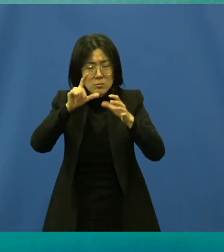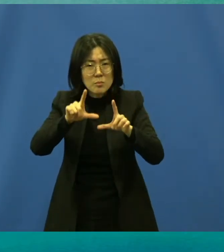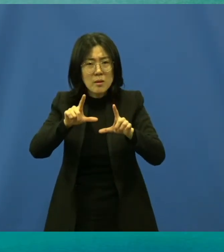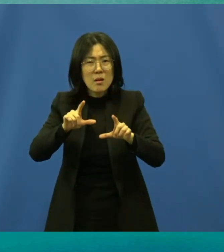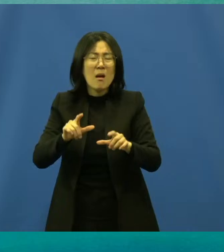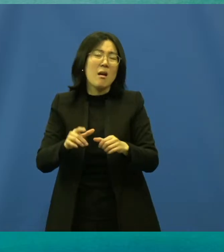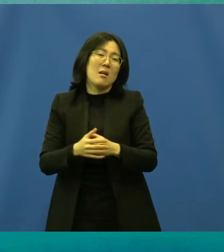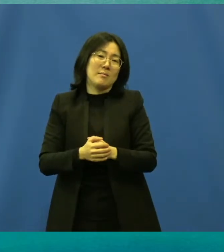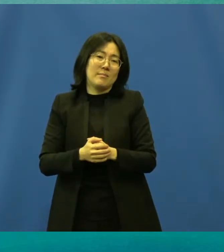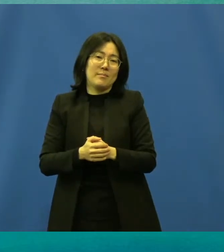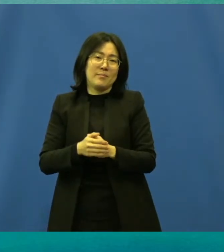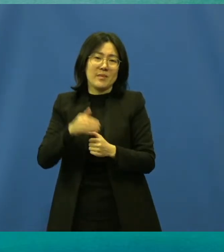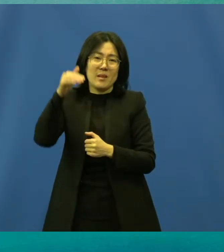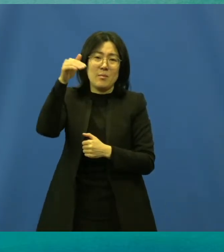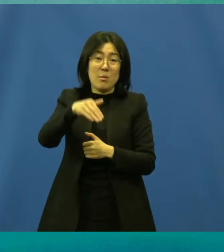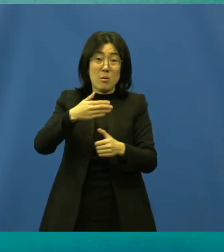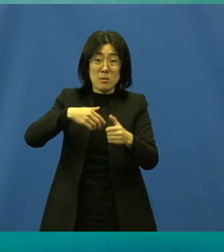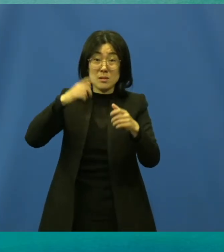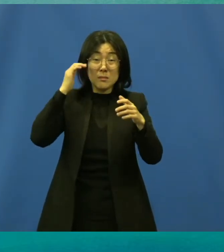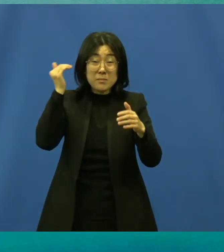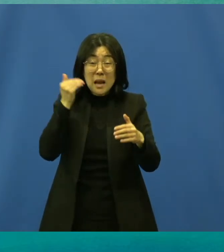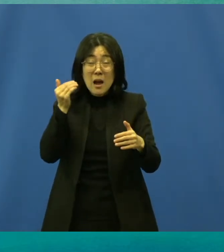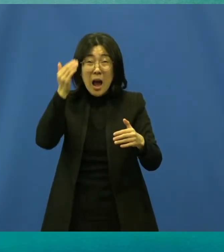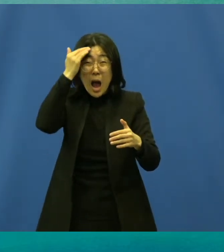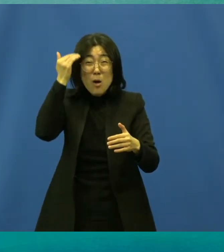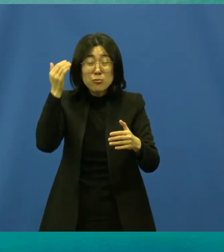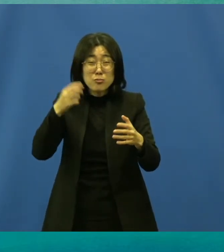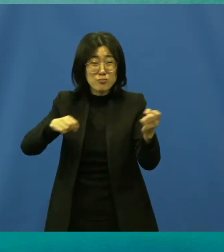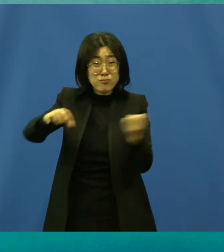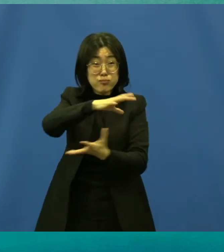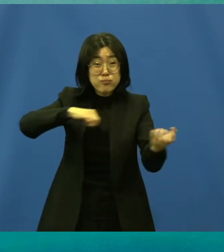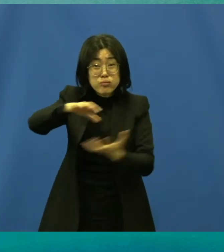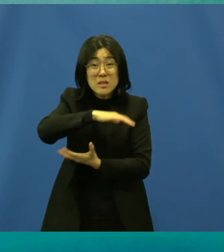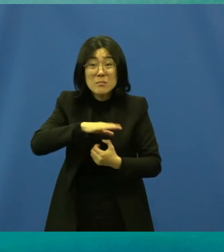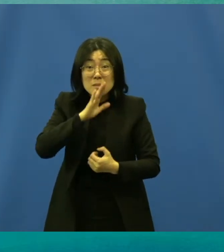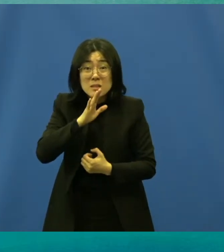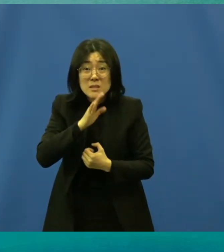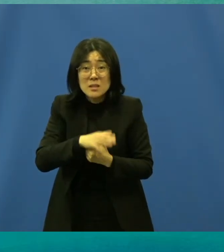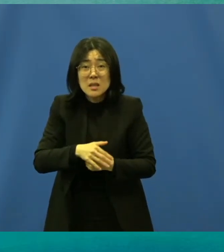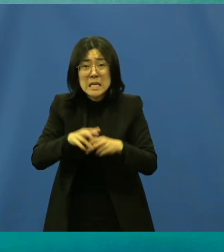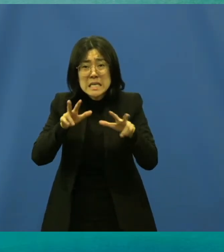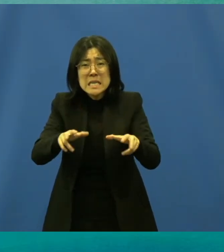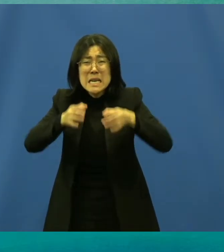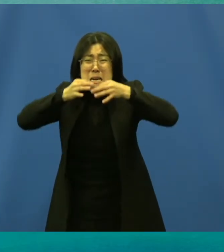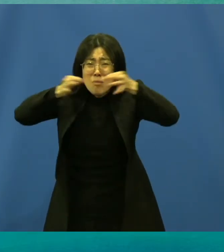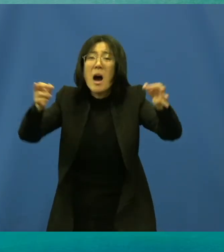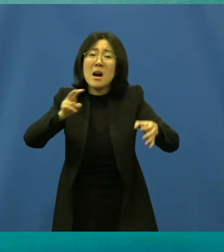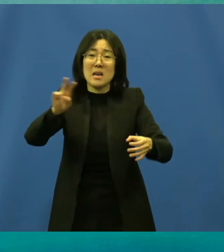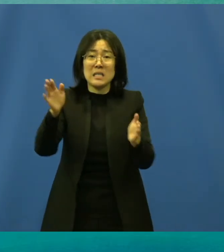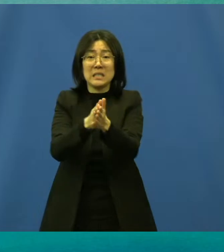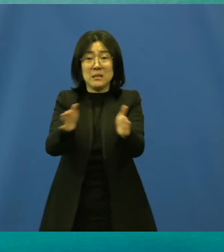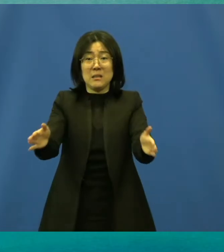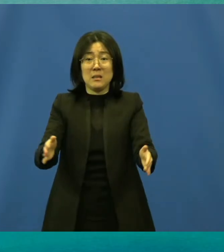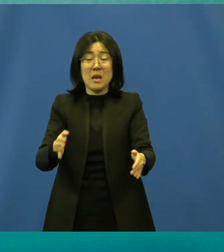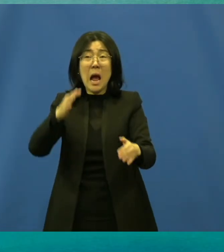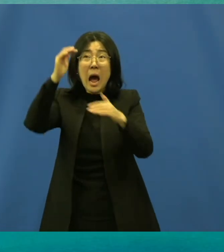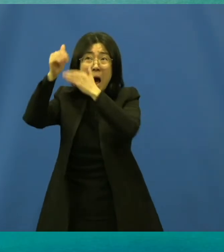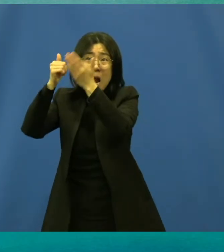의미 없는 중언부언, 핏기 없는 기도가 아니라 부르짖는 기도. 이 뱃속에서부터 나오는